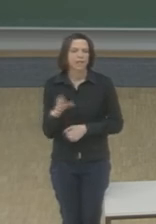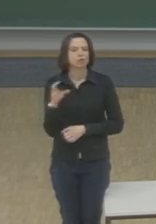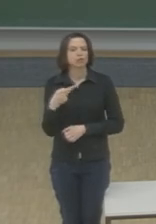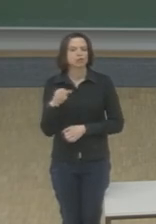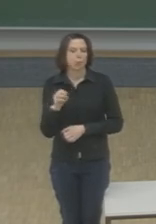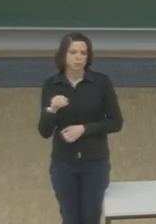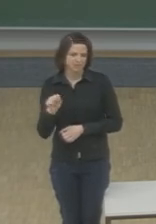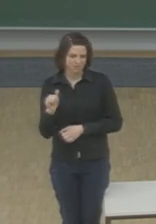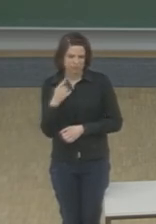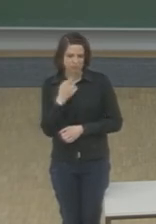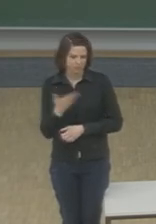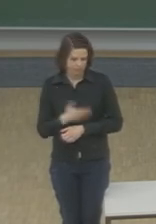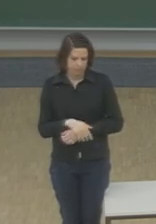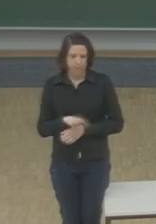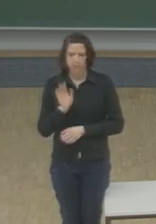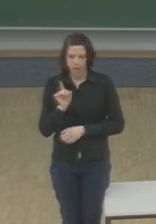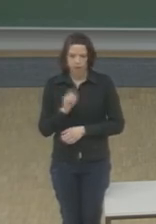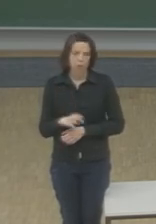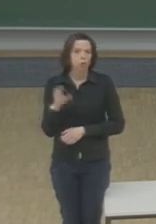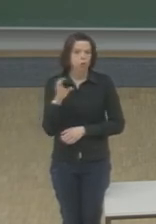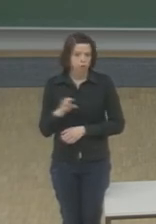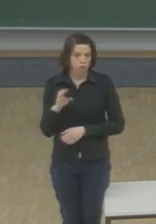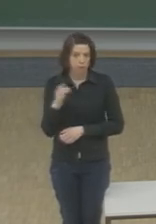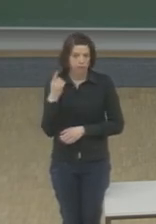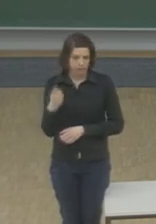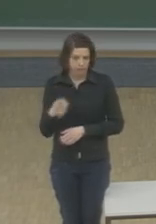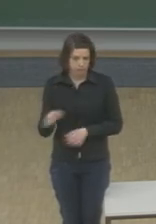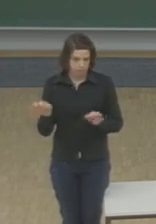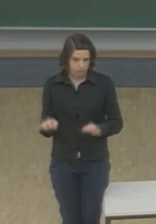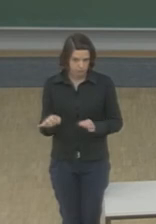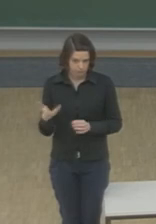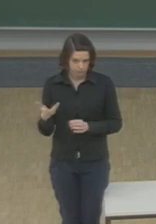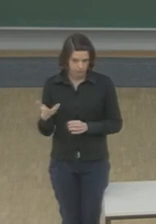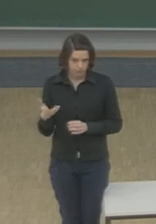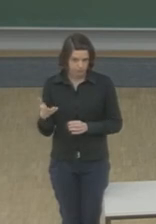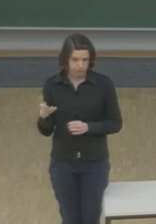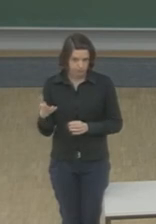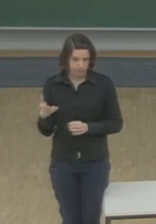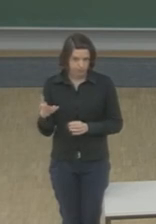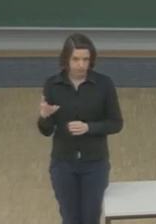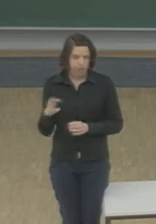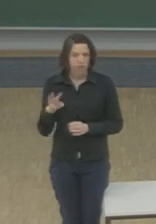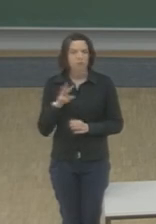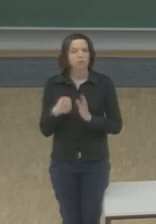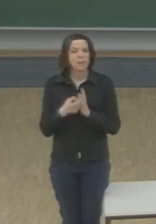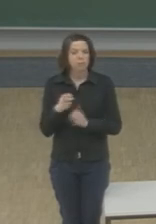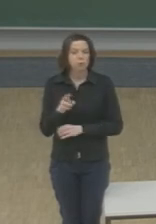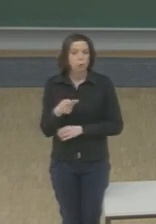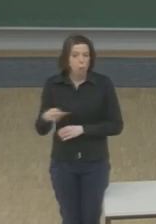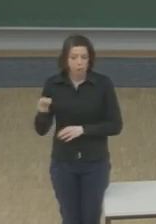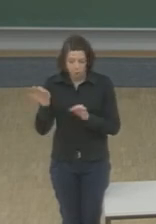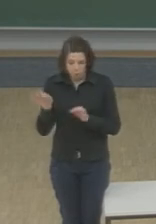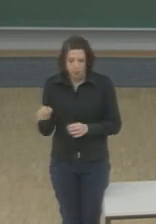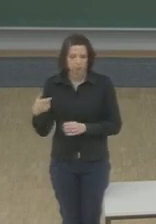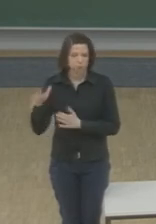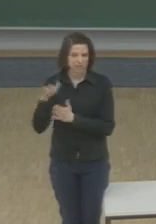Chomsky. Der hatte sich nun ausgerechnet in Auseinandersetzung mit Schriften von Wilhelm von Humboldt,